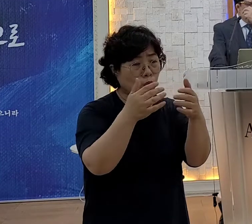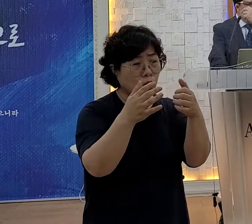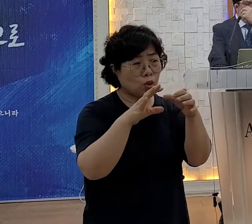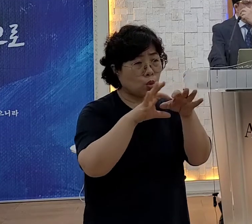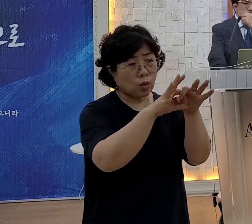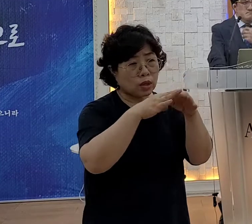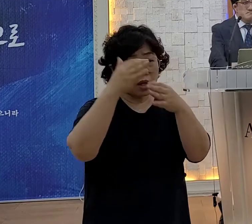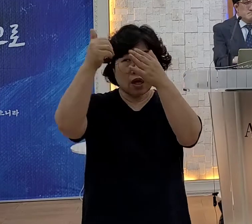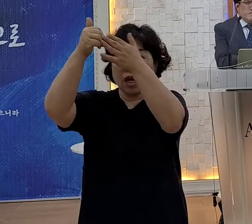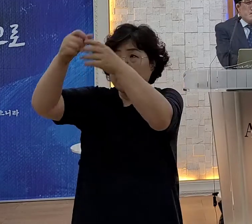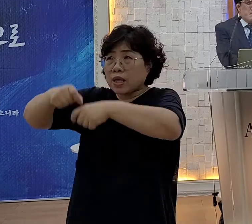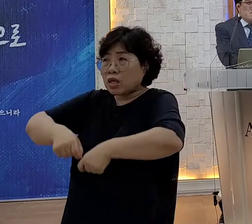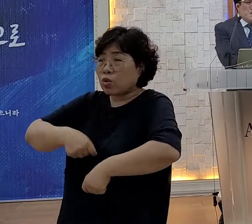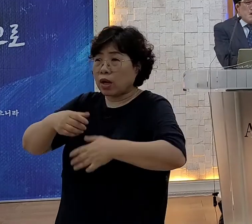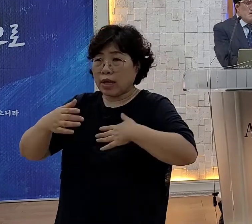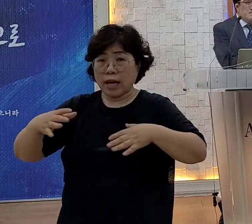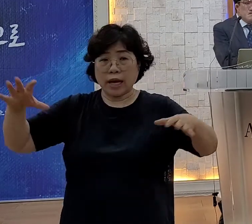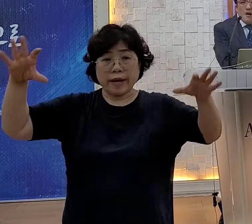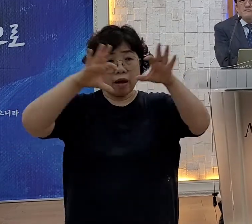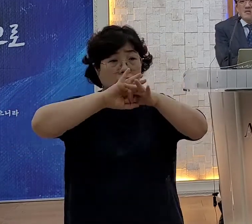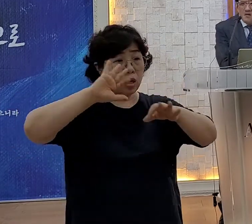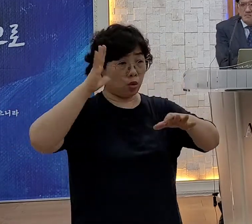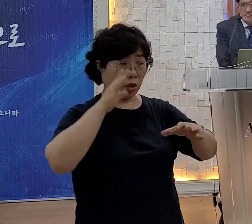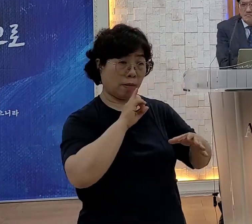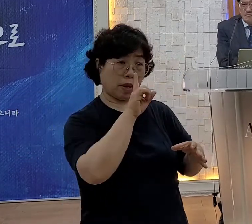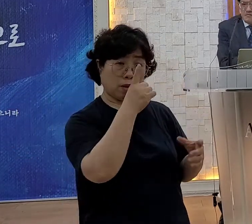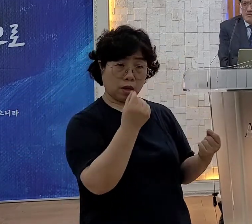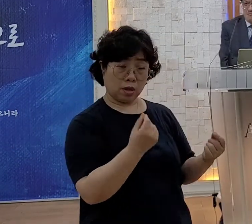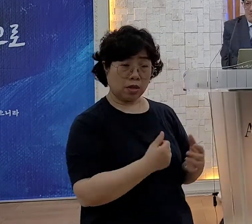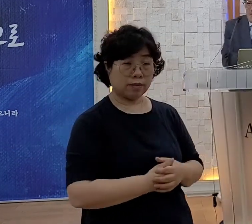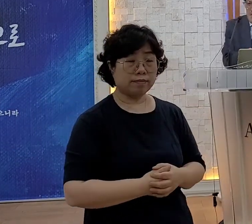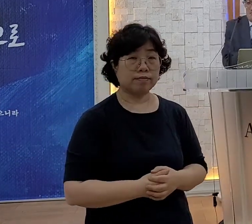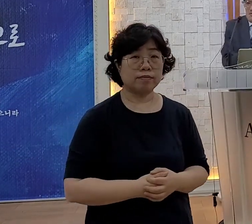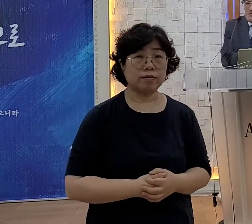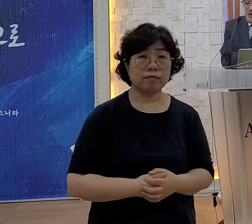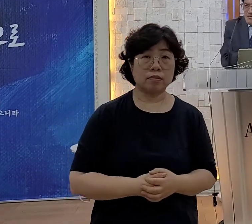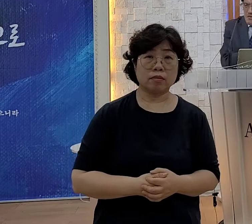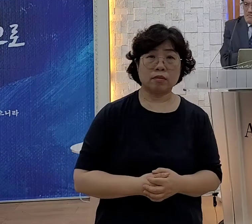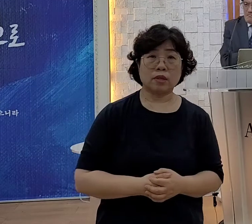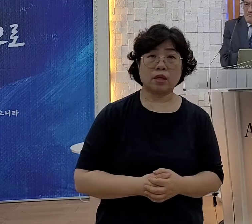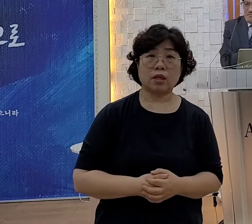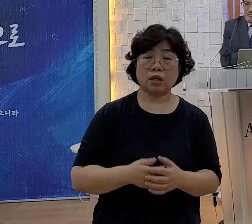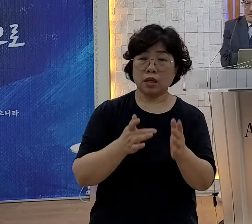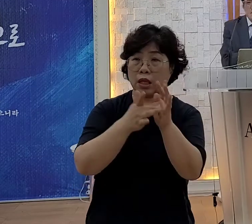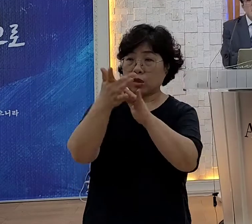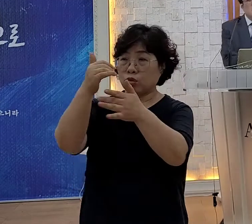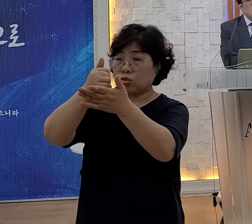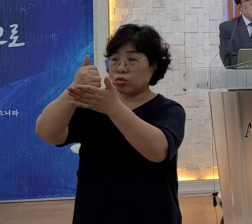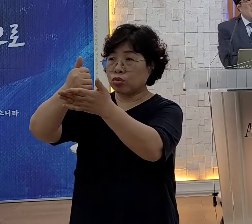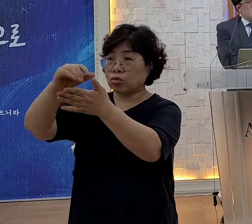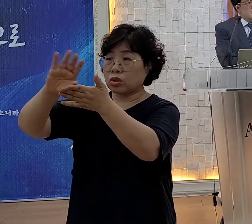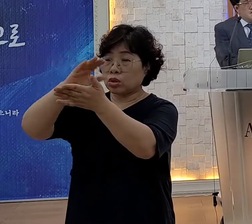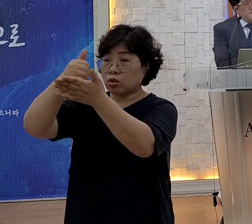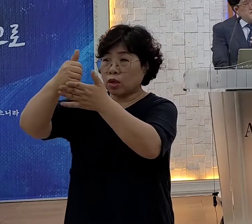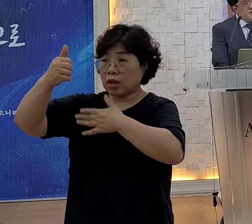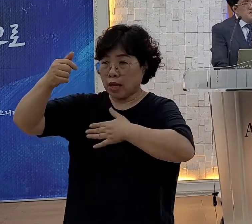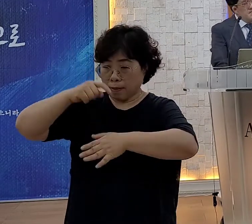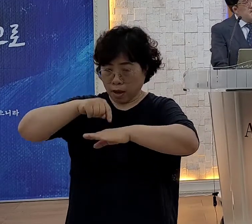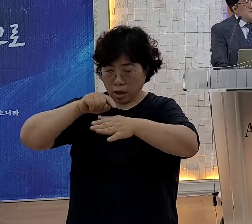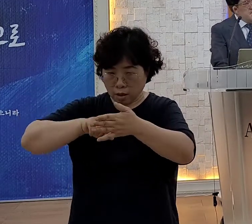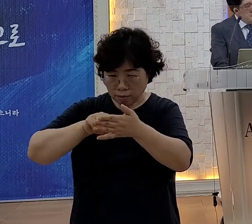해석해요. 우리가 양심상 다 압니다. 우리 다 예수 믿는다 하잖아요. 저는 이 말에 대해서